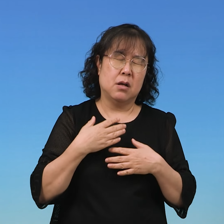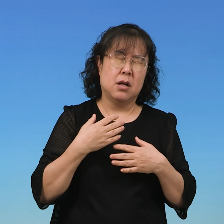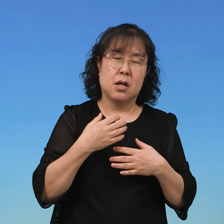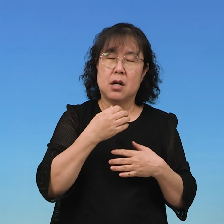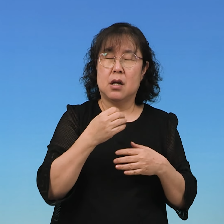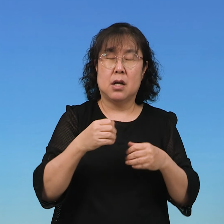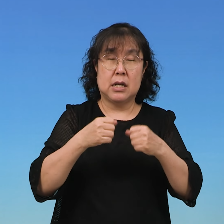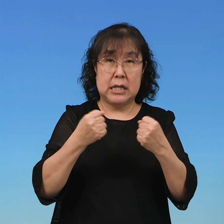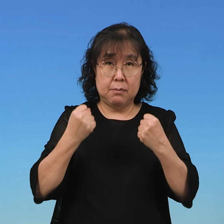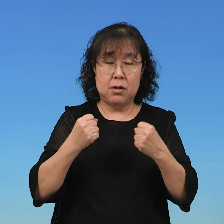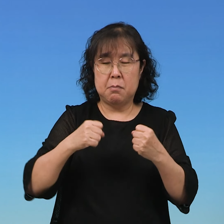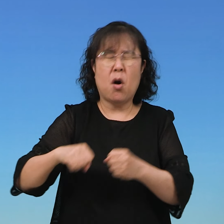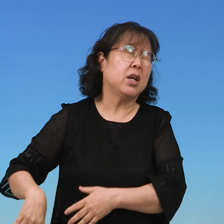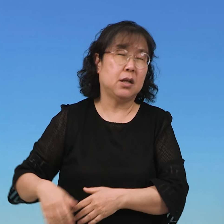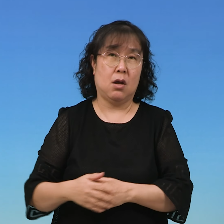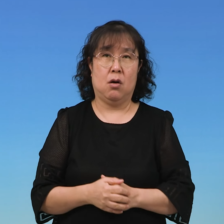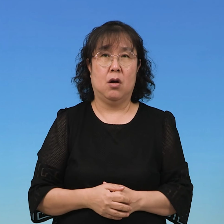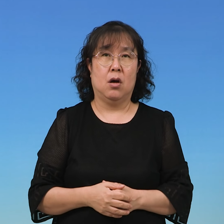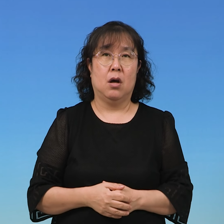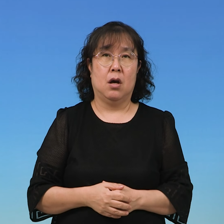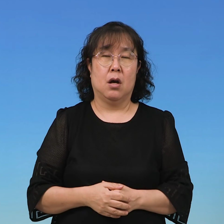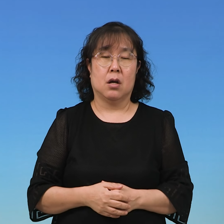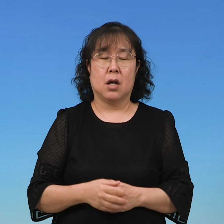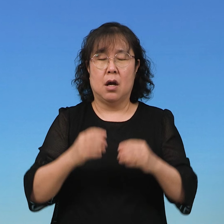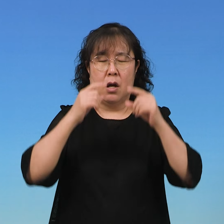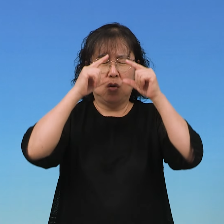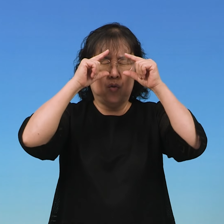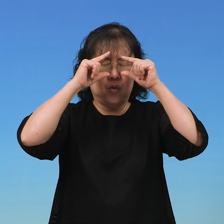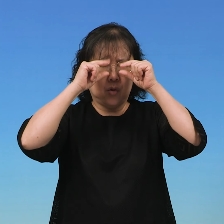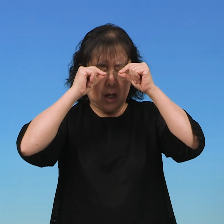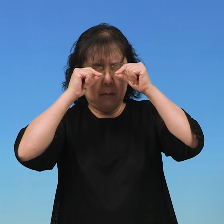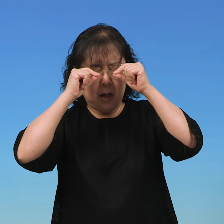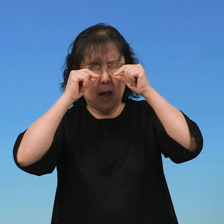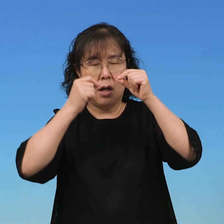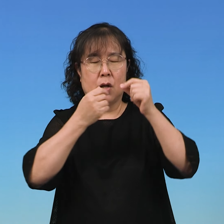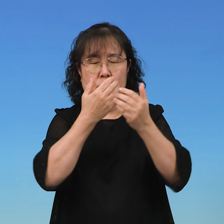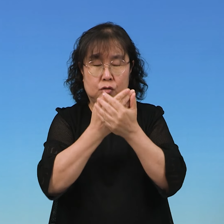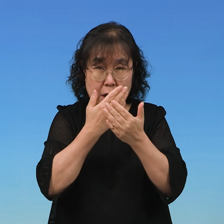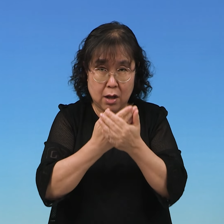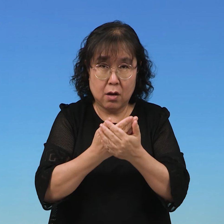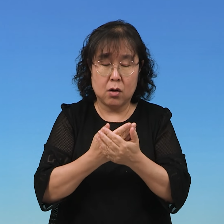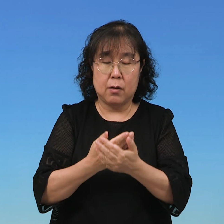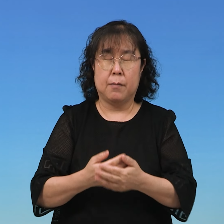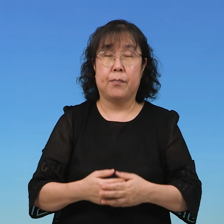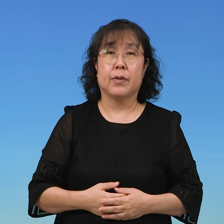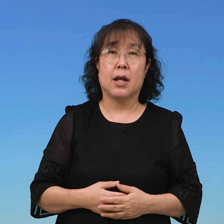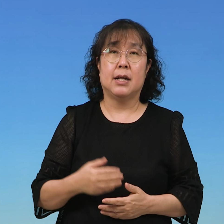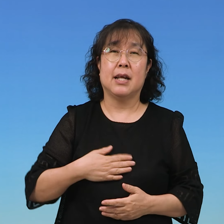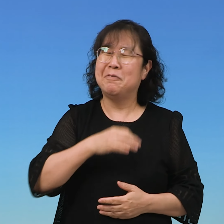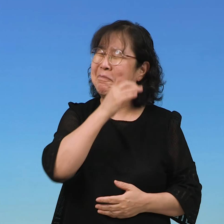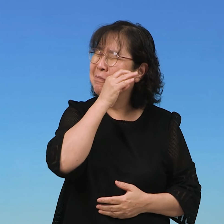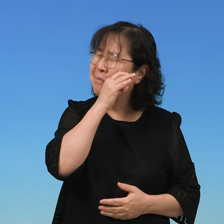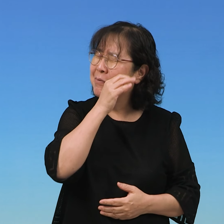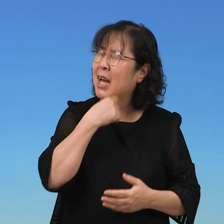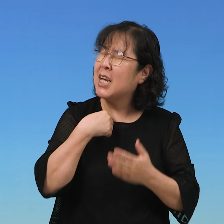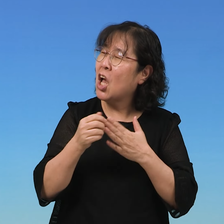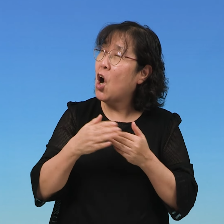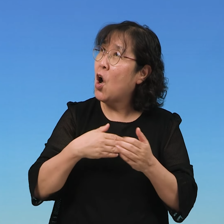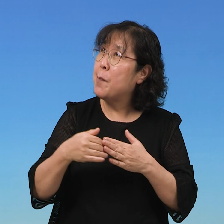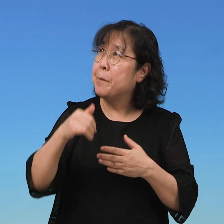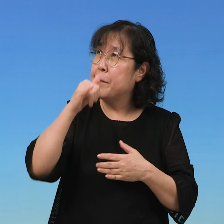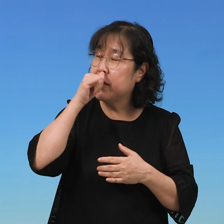인생길 가운데 자주 눈 감으셔야 돼요. 그리고 힘 빼셔야 돼요. 되게 창피한 이야기인데요, 이제 가끔씩